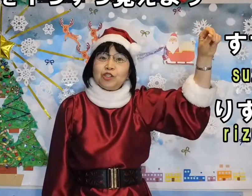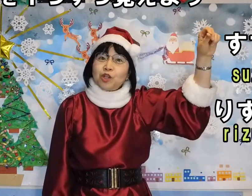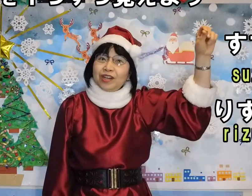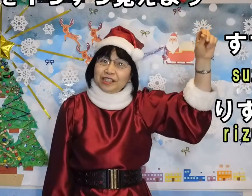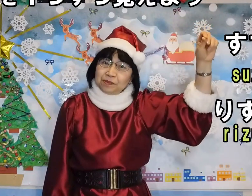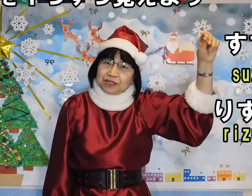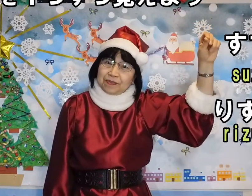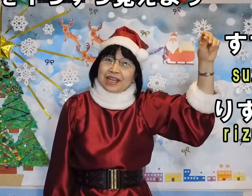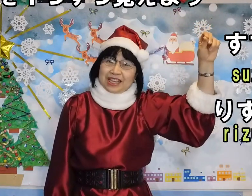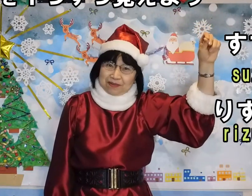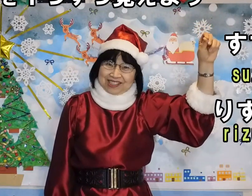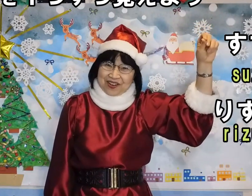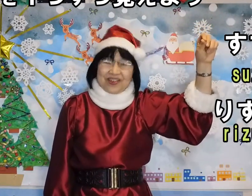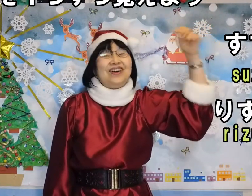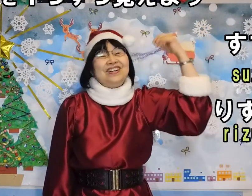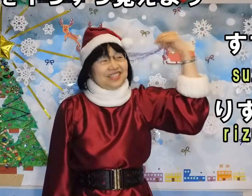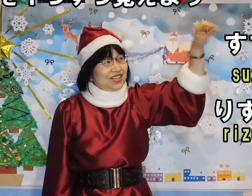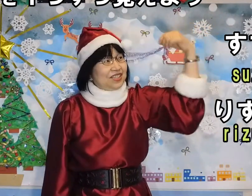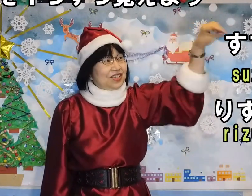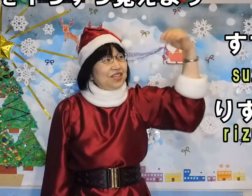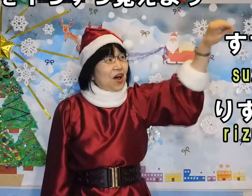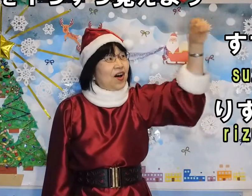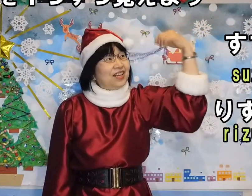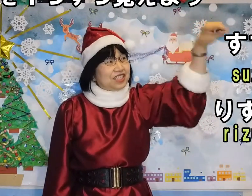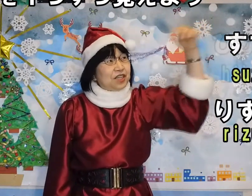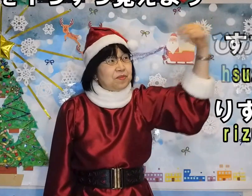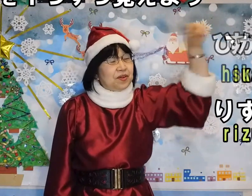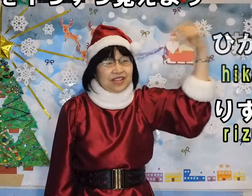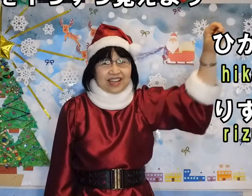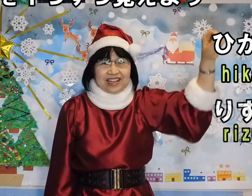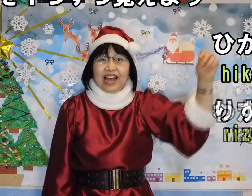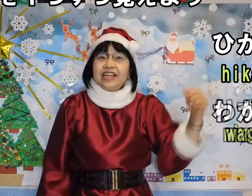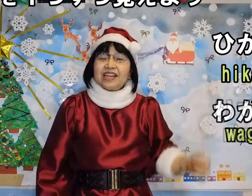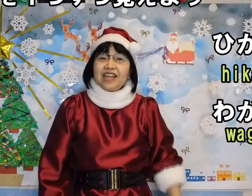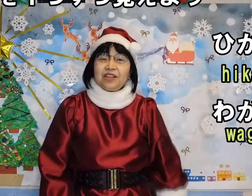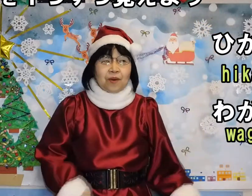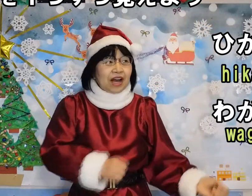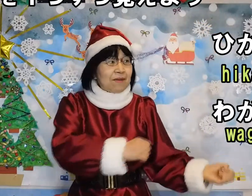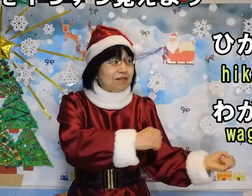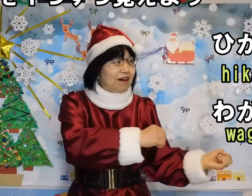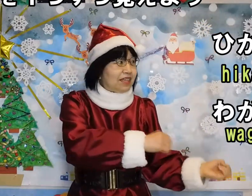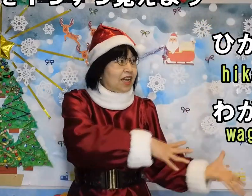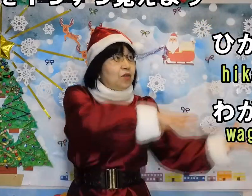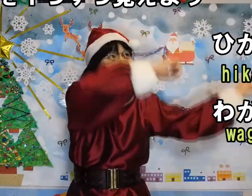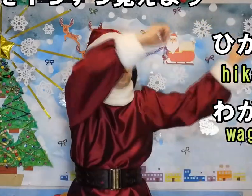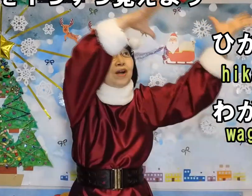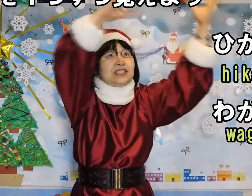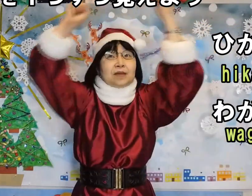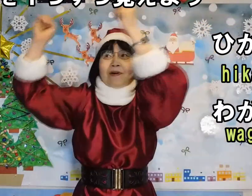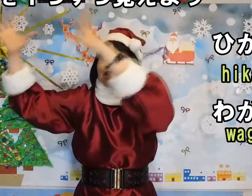のリズムにまで行きましょう。鈴のリズムに、光の輪が舞うは光を輪にして回します